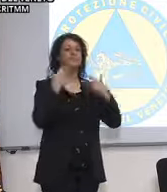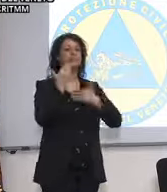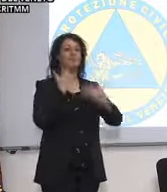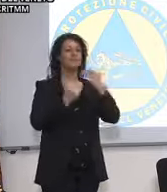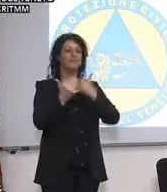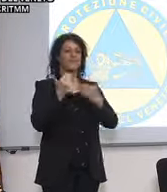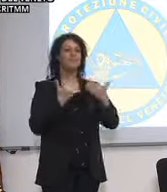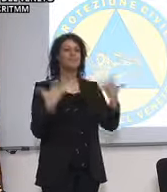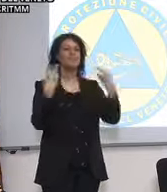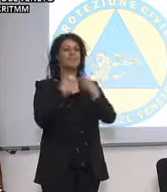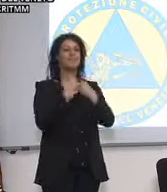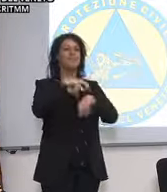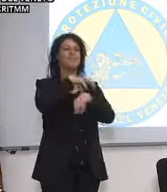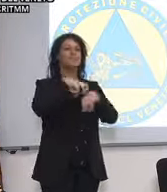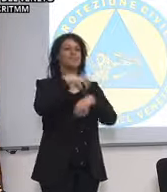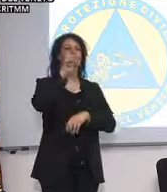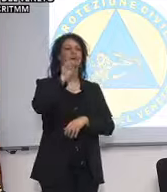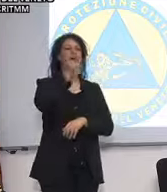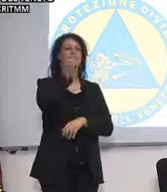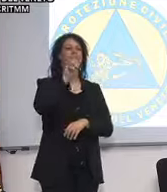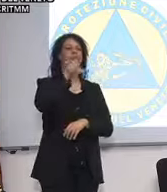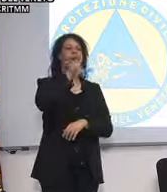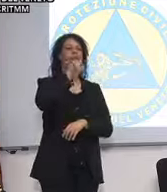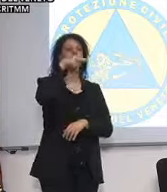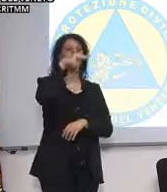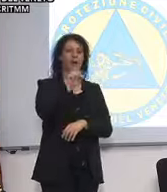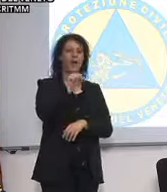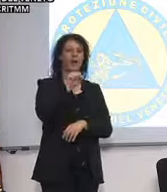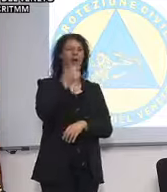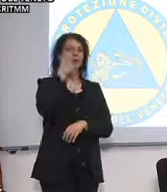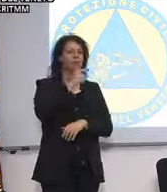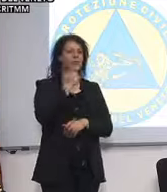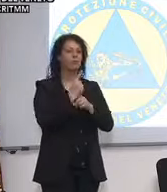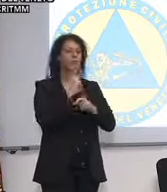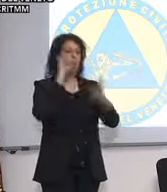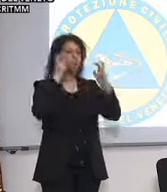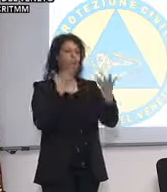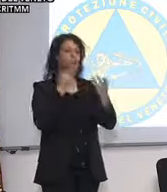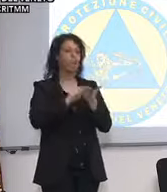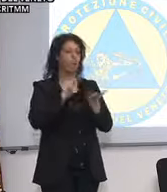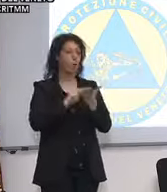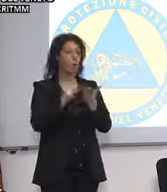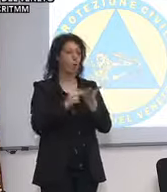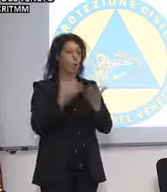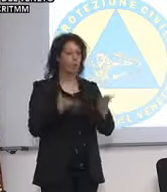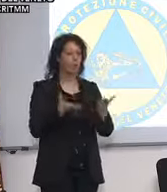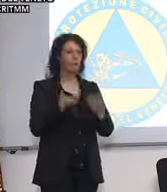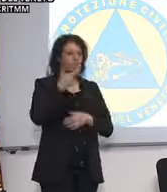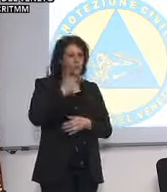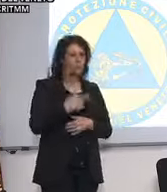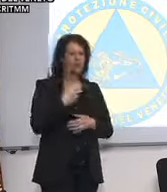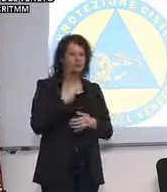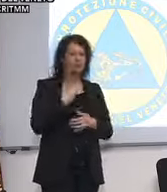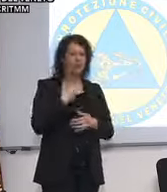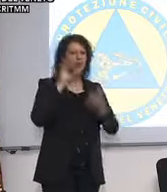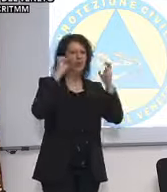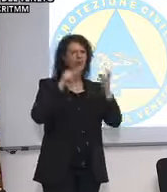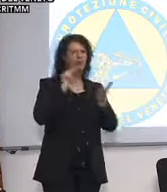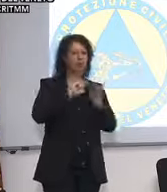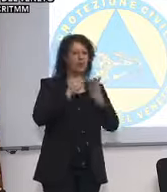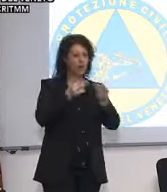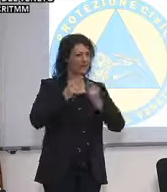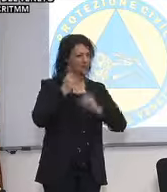al ministro Azzolina per poter poi proprio parlare di scuole, perché il nostro tema che ci preoccupa le scuole, cioè